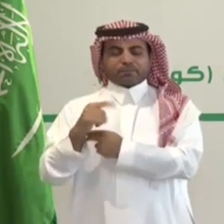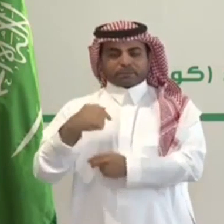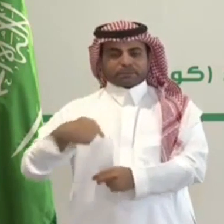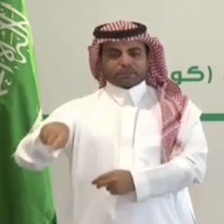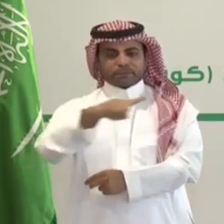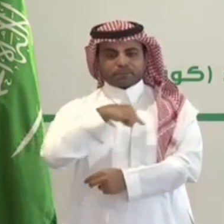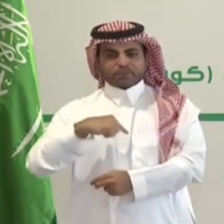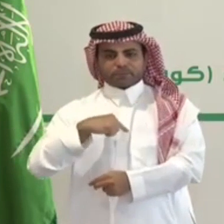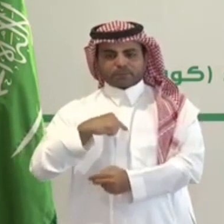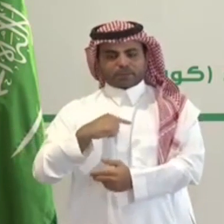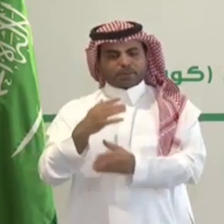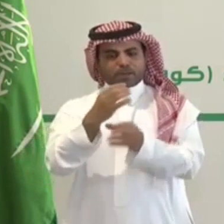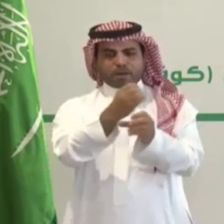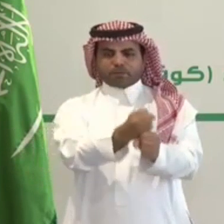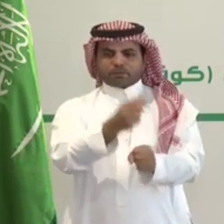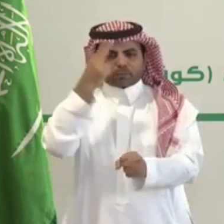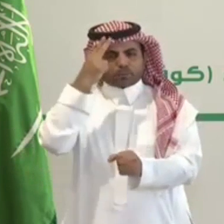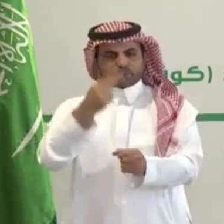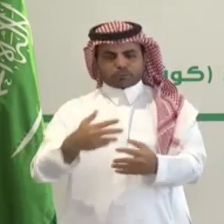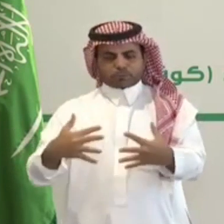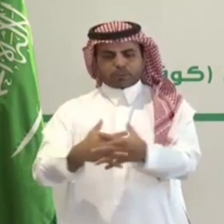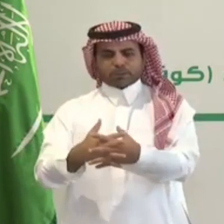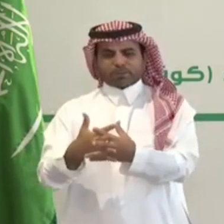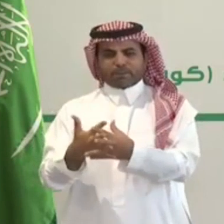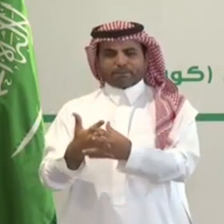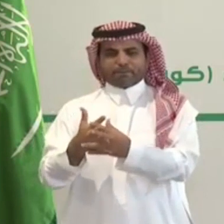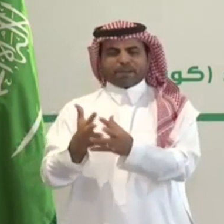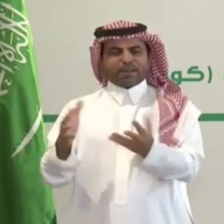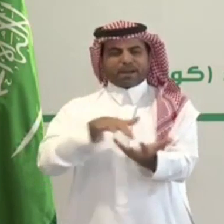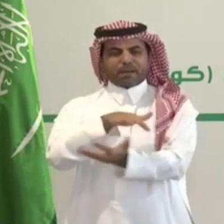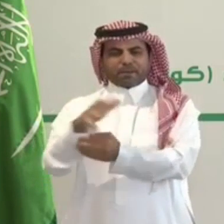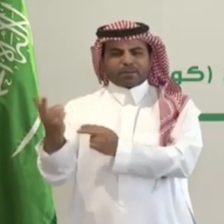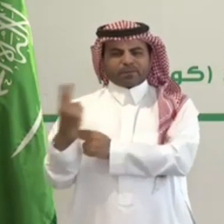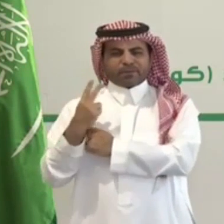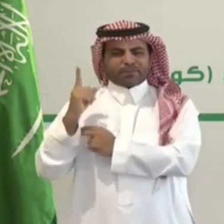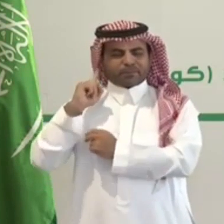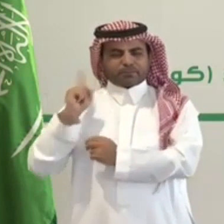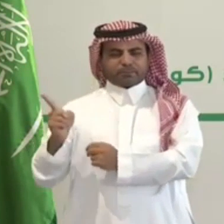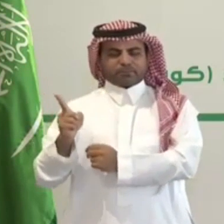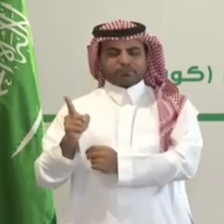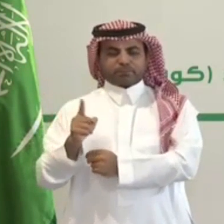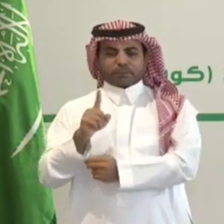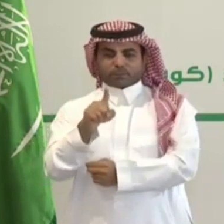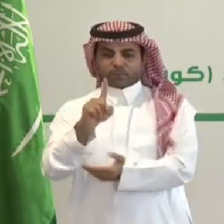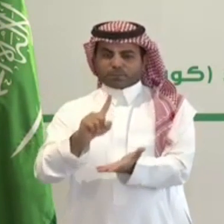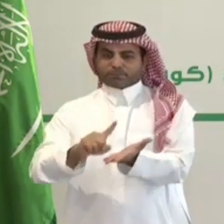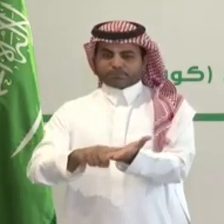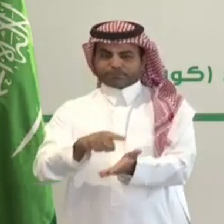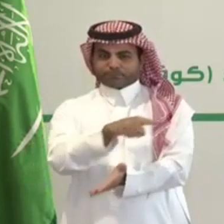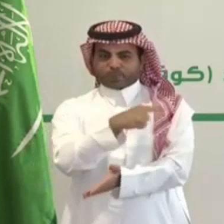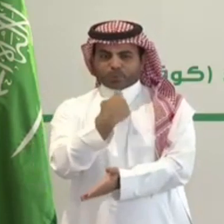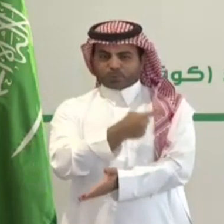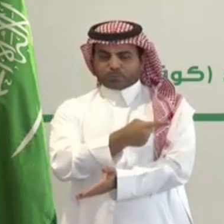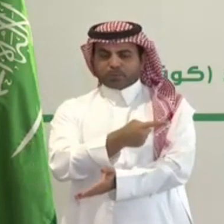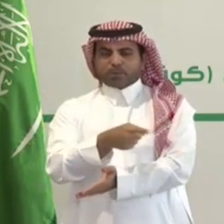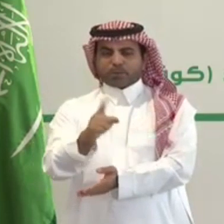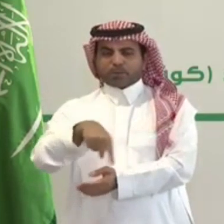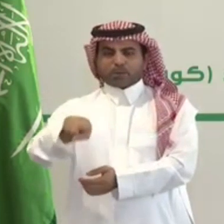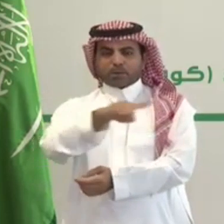اليوم المحافظة على هذا الوطن بمنع هذه الإشاعات، وأؤكد أنها سوف ترصد من قبل الجهات